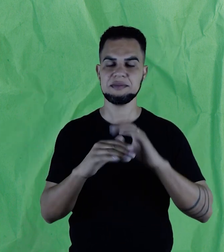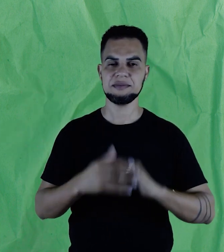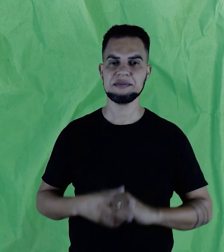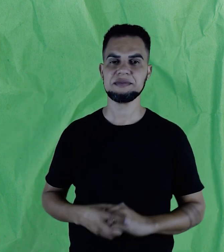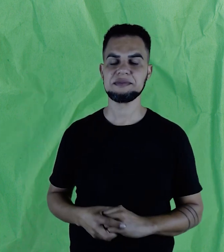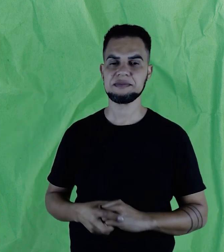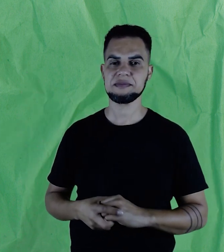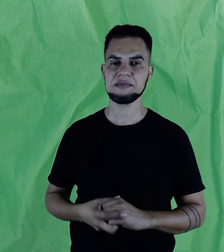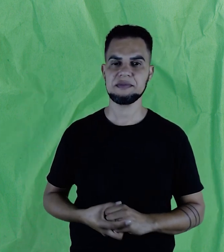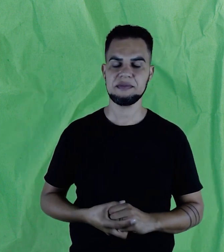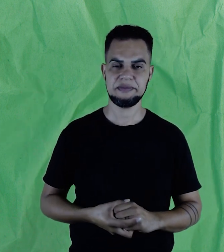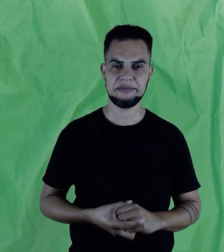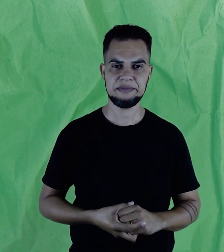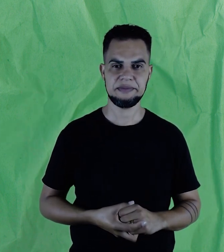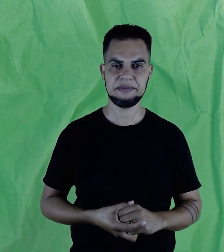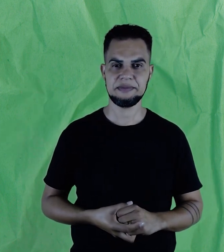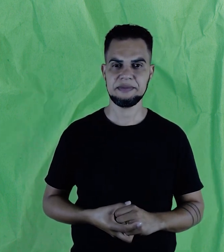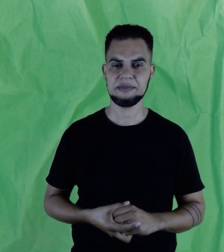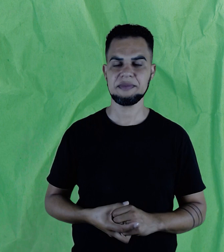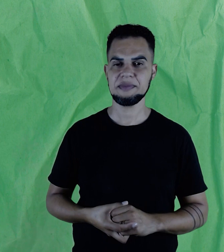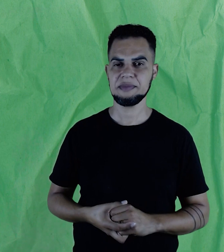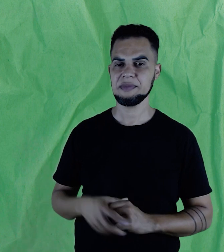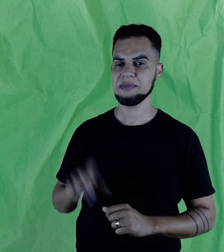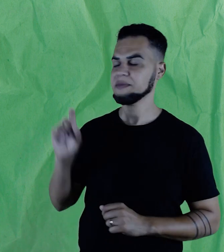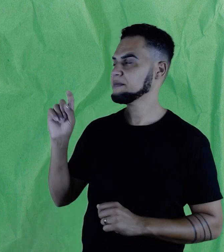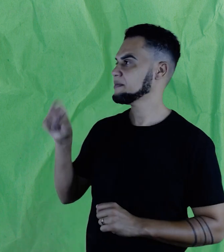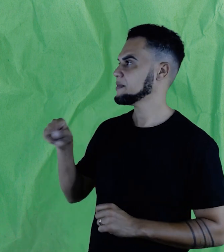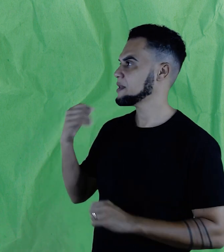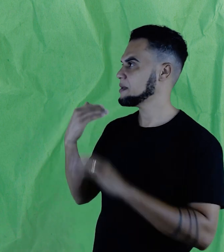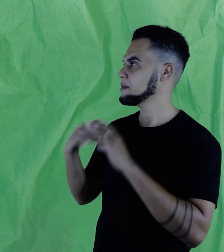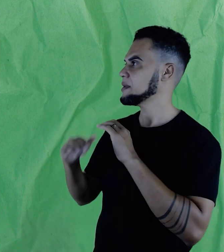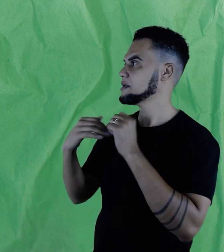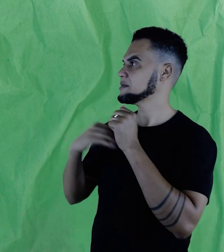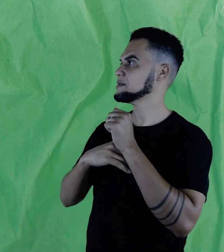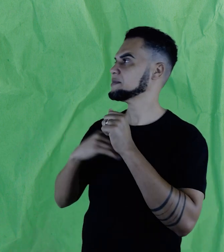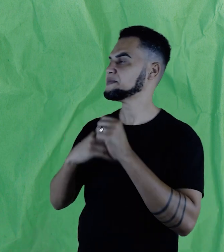Login sem senha. Mas eu vou ativar e-mail e senha.